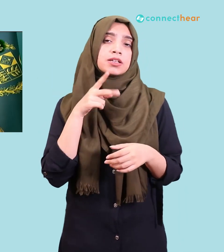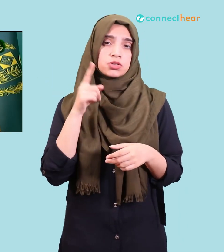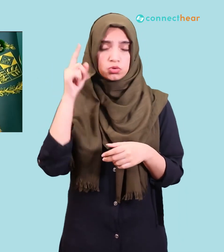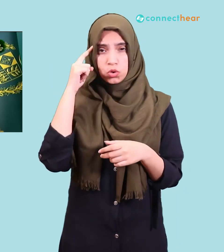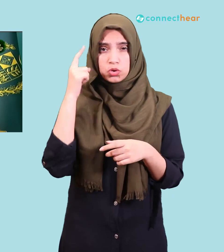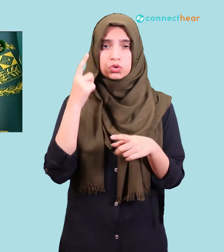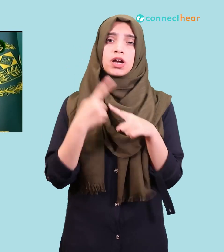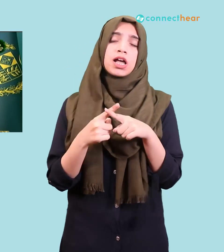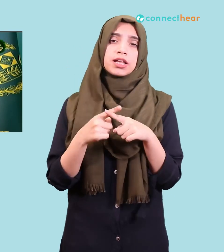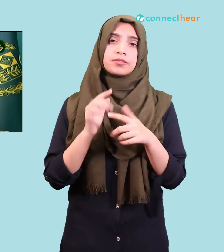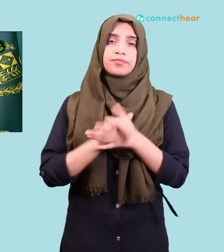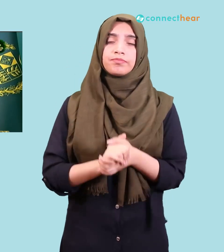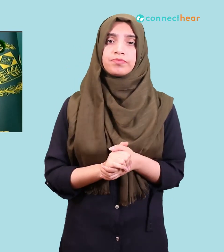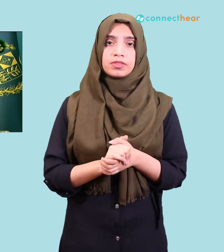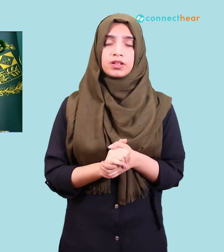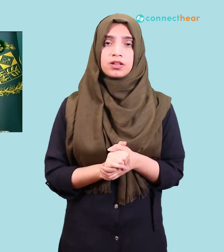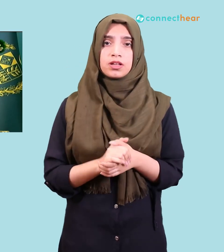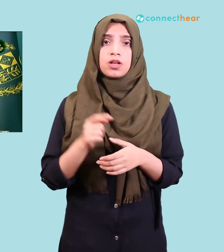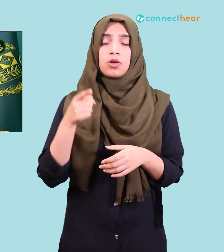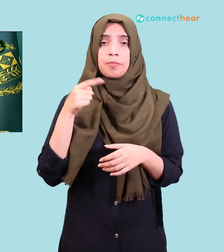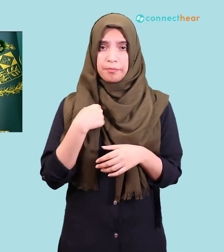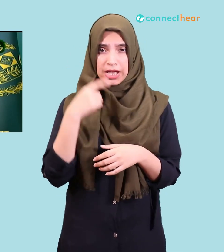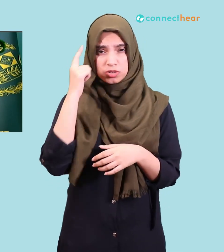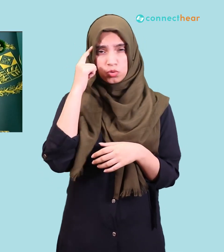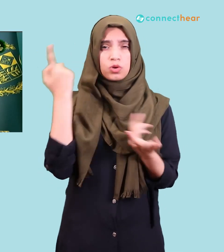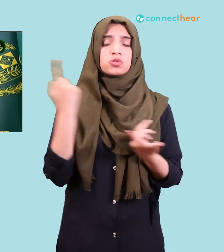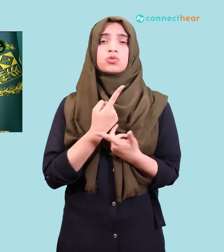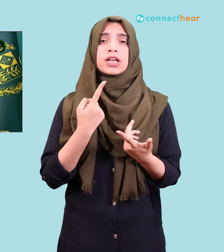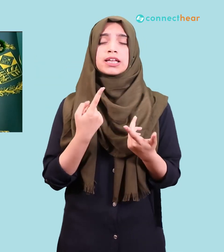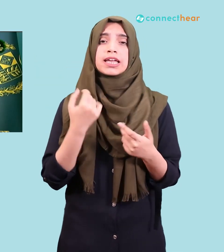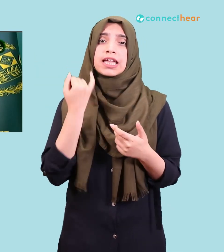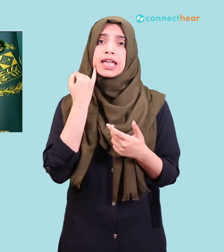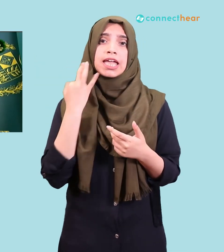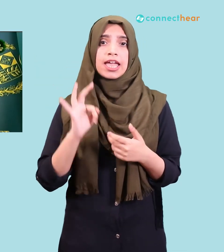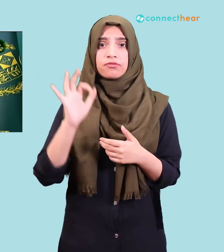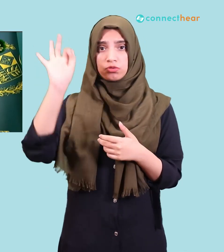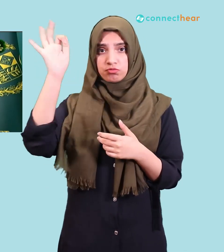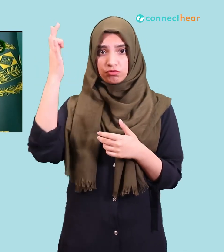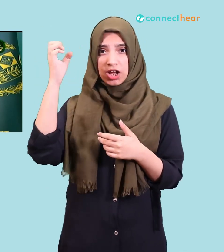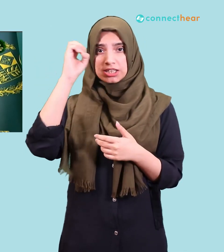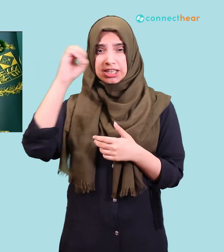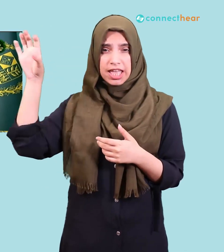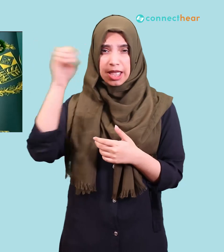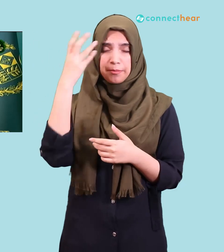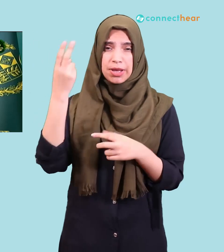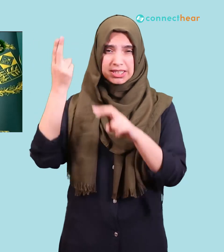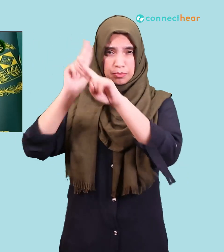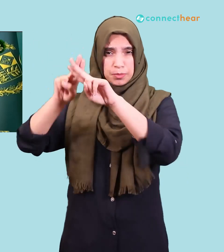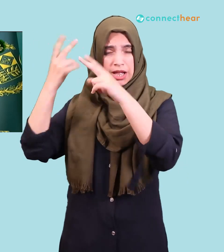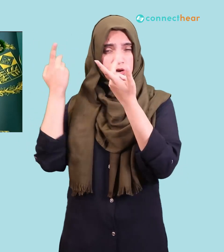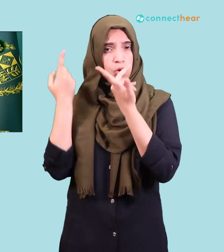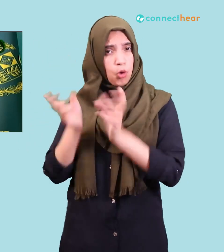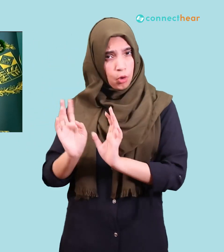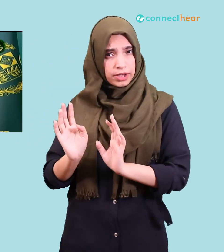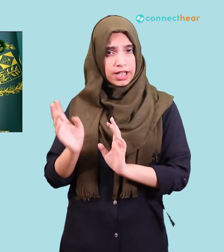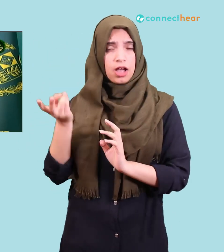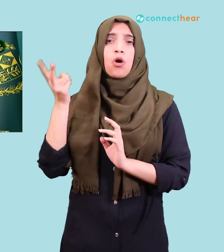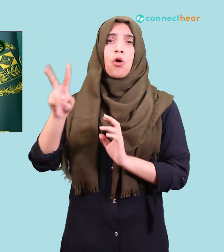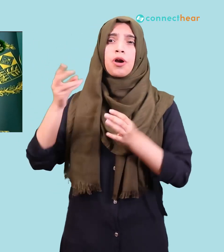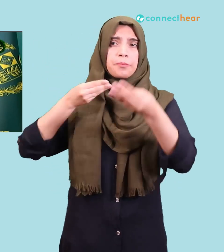देना, क्या उससे ये रुक जाएगा? क्या उससे तो कोई गारंटी है कि उसके बाद उनकी शान में